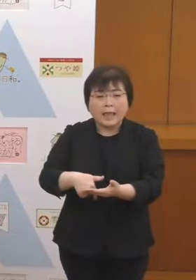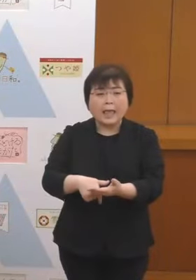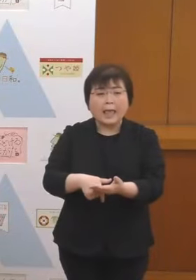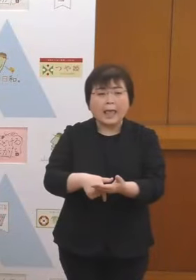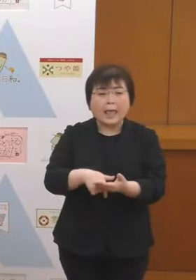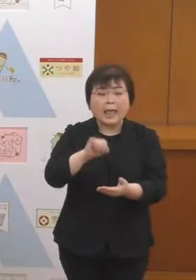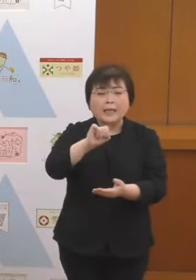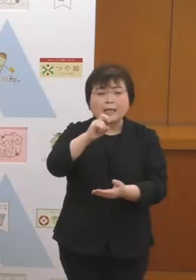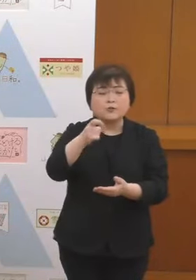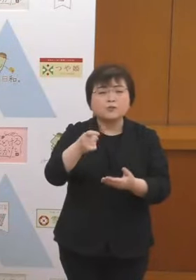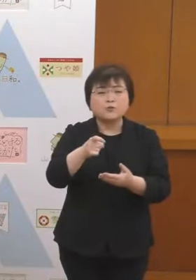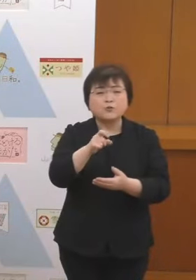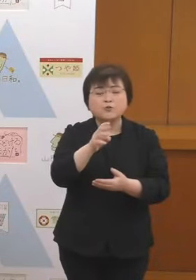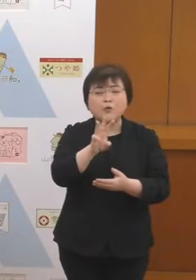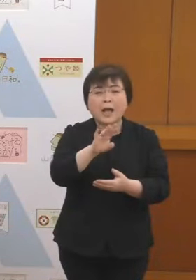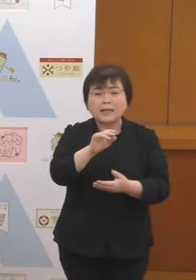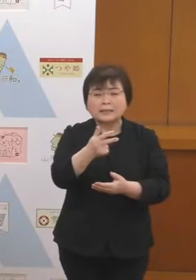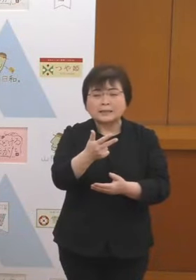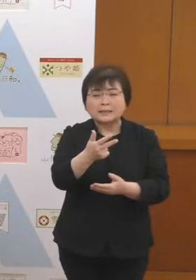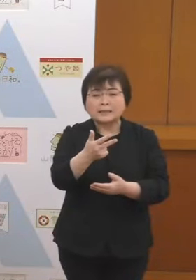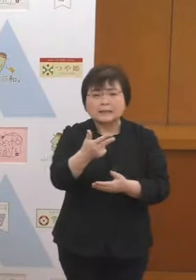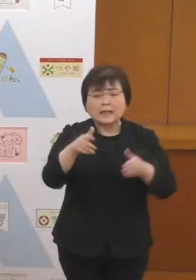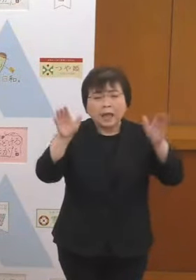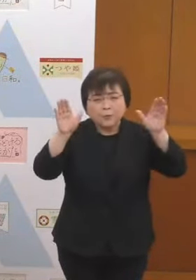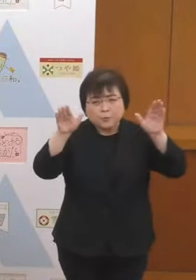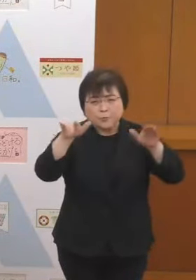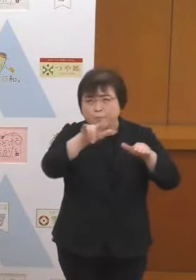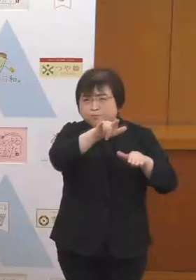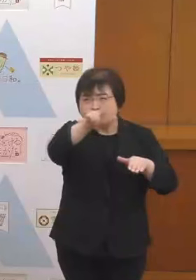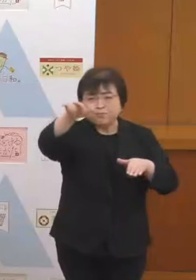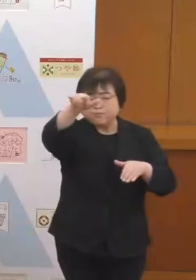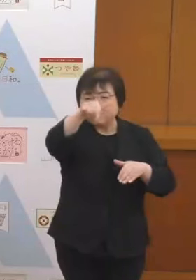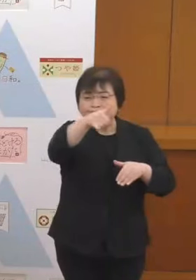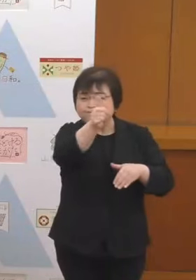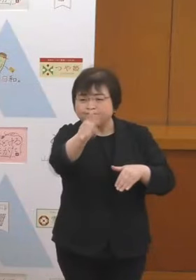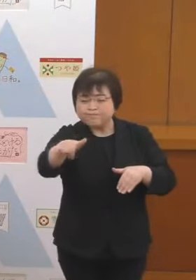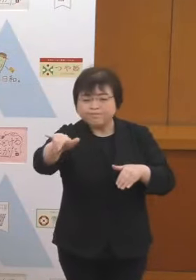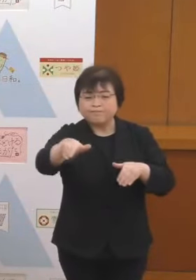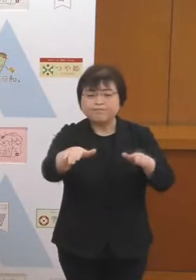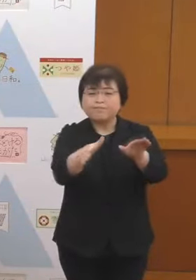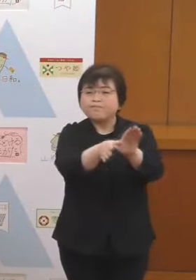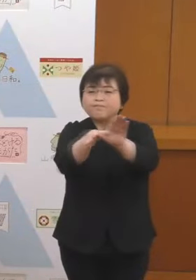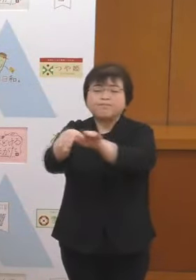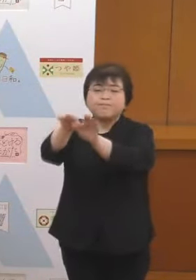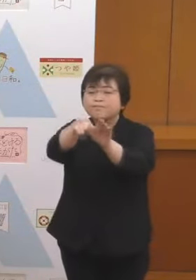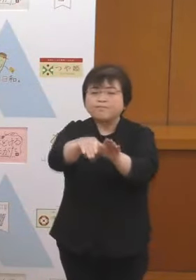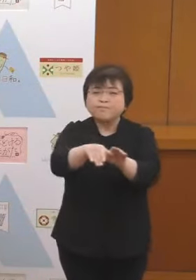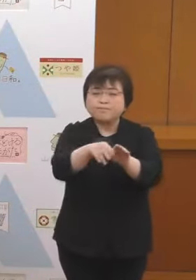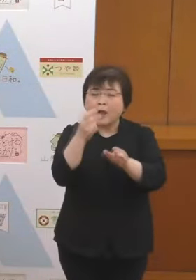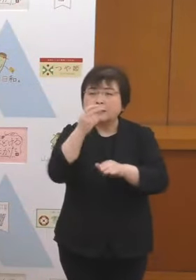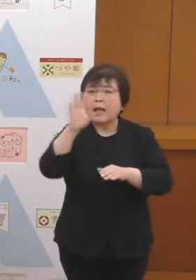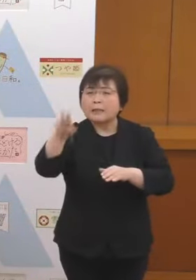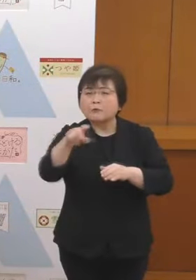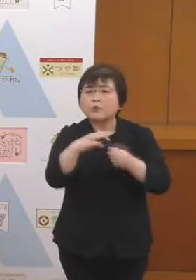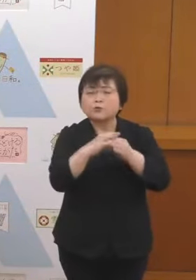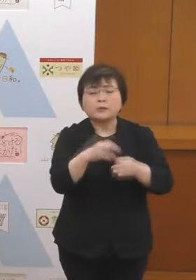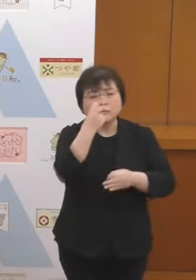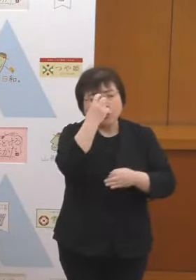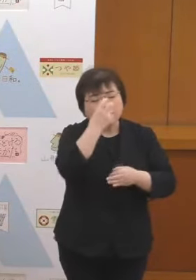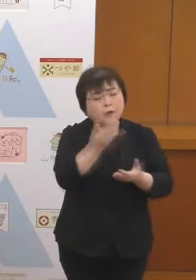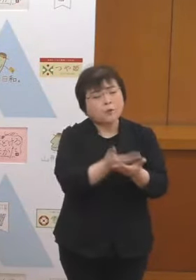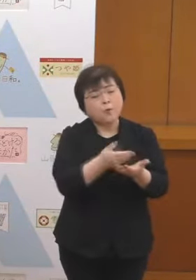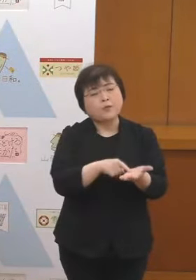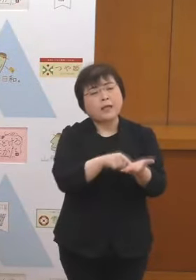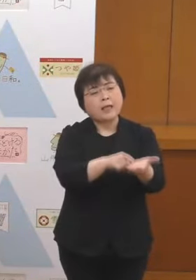などの秘書が確認されたことからその生息についてしっかりと調査を進めてもらうよう要請をしており